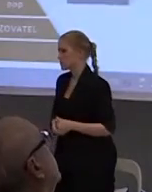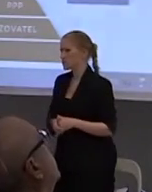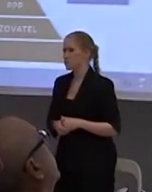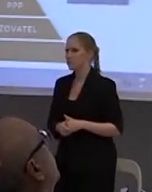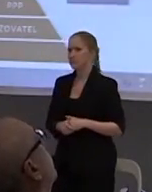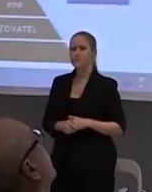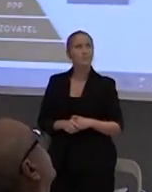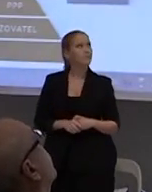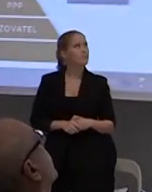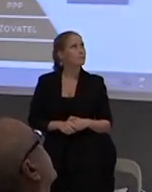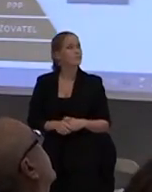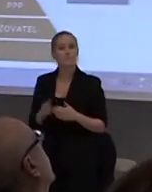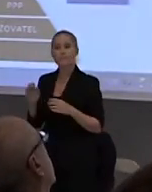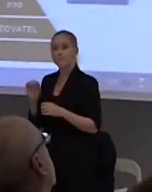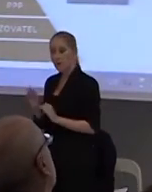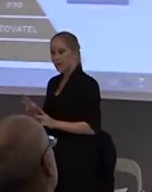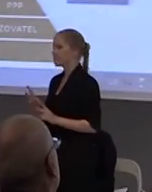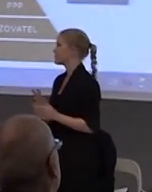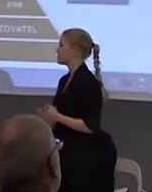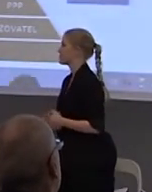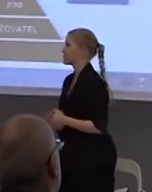ve školství. Tak.